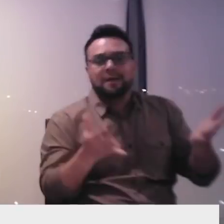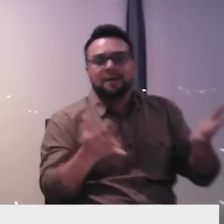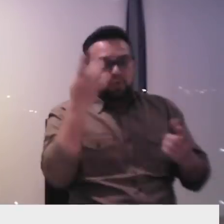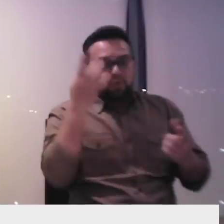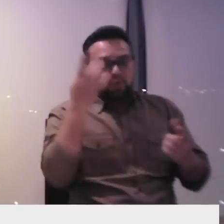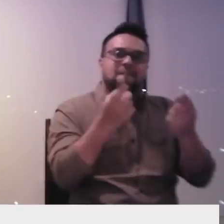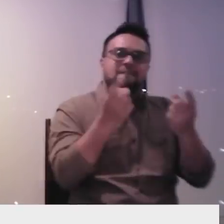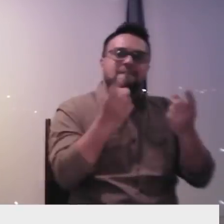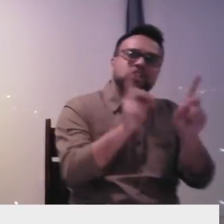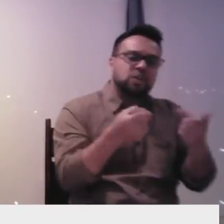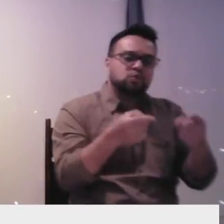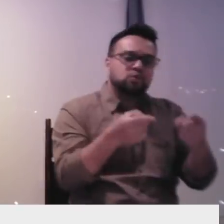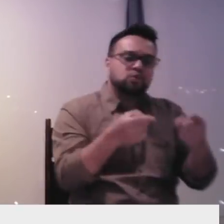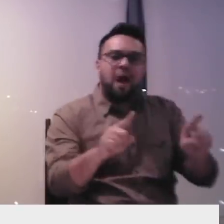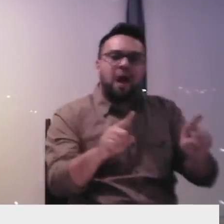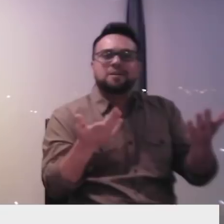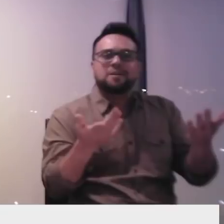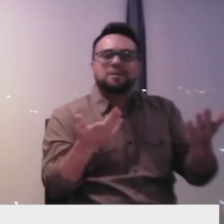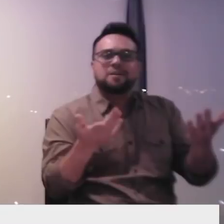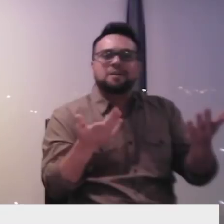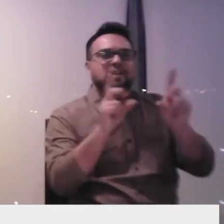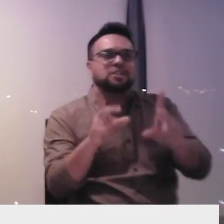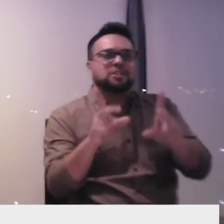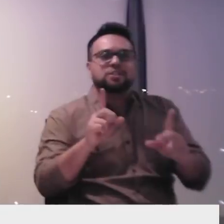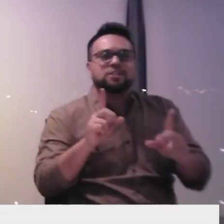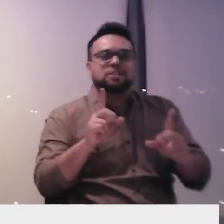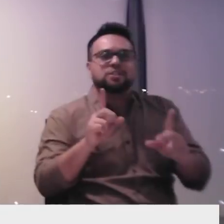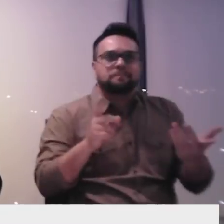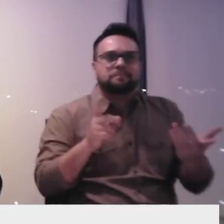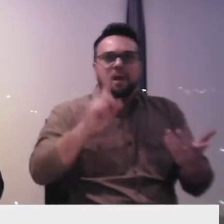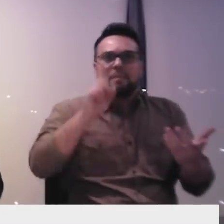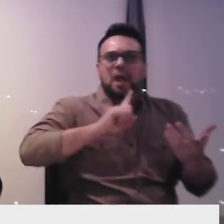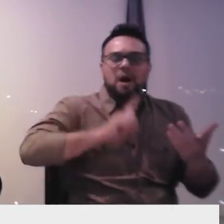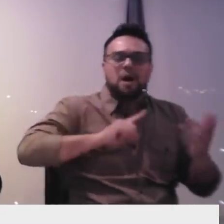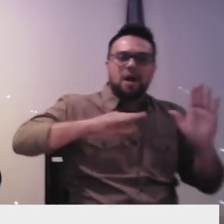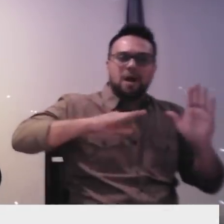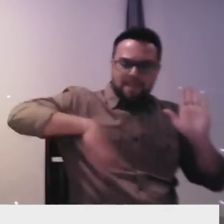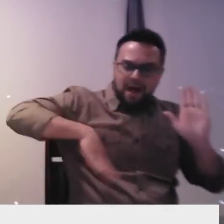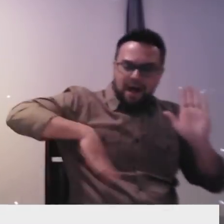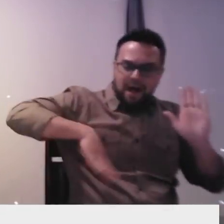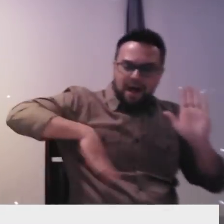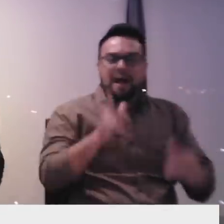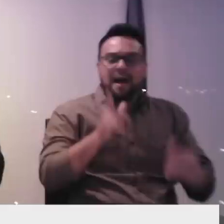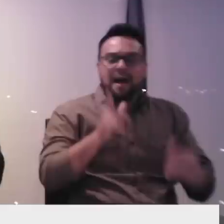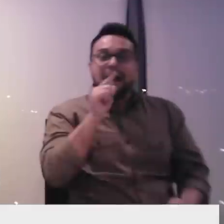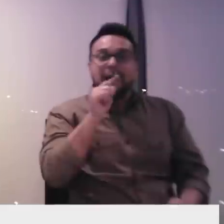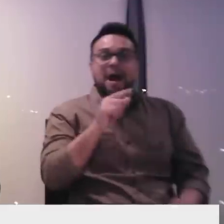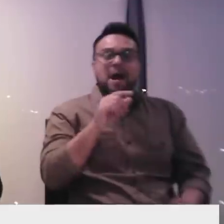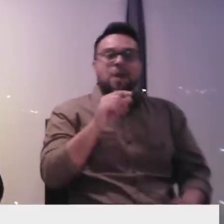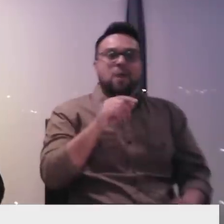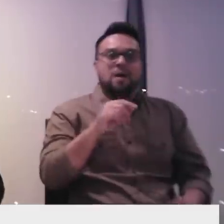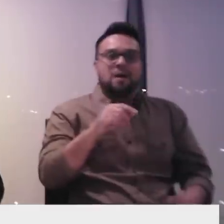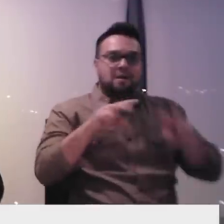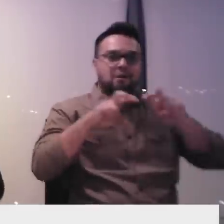de gato, vendiam ali um picolé na praia, água no, na